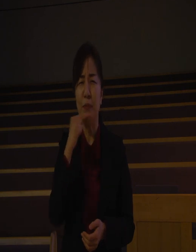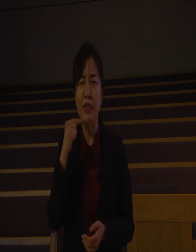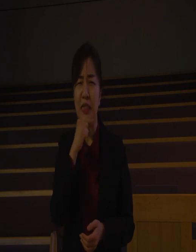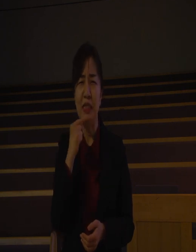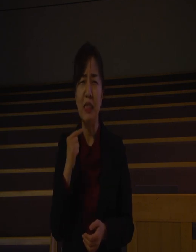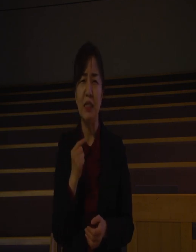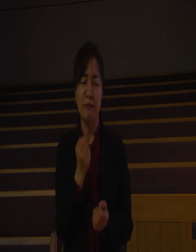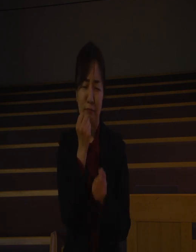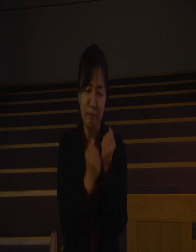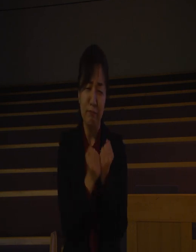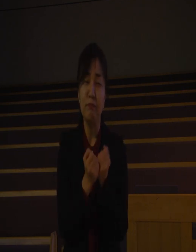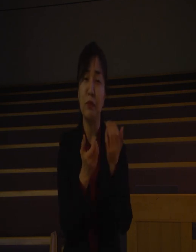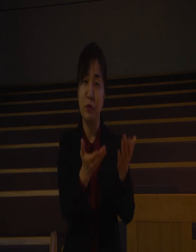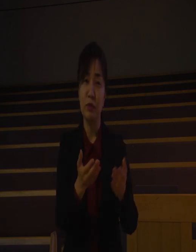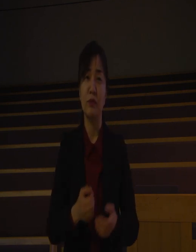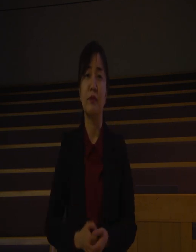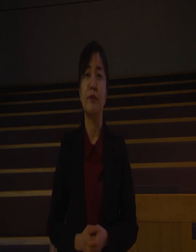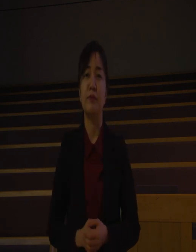피라는 것을 말씀하시면서